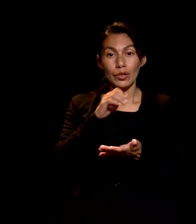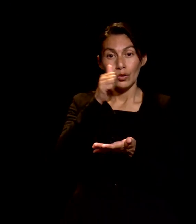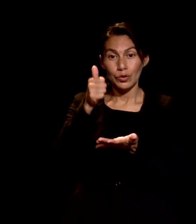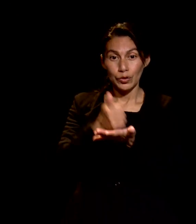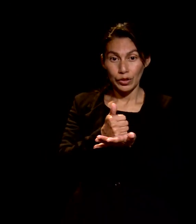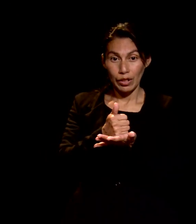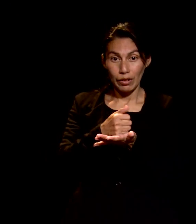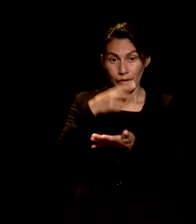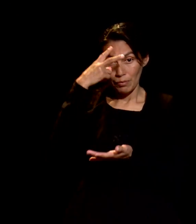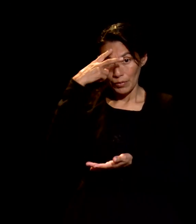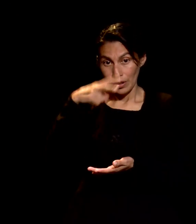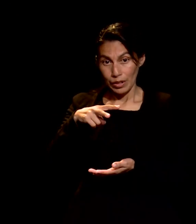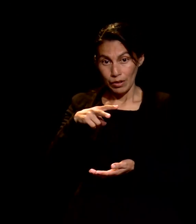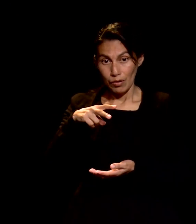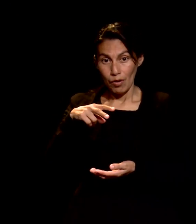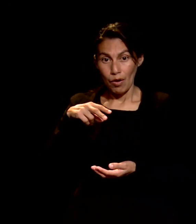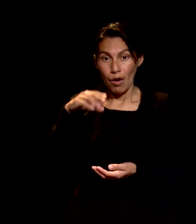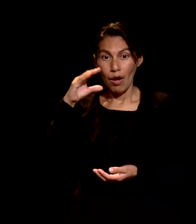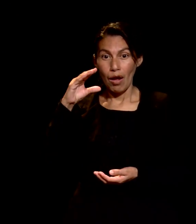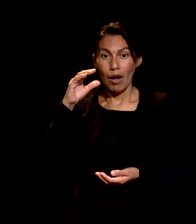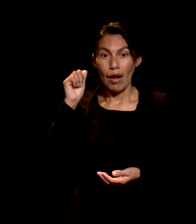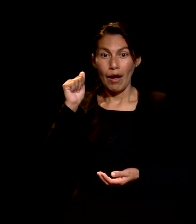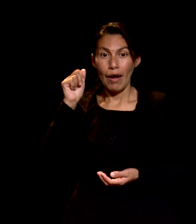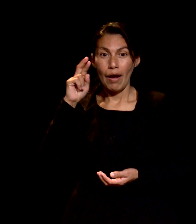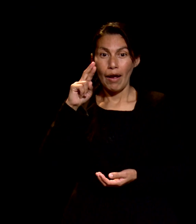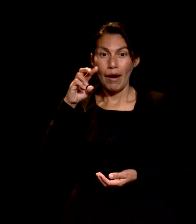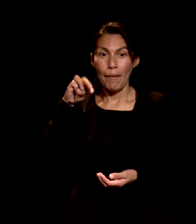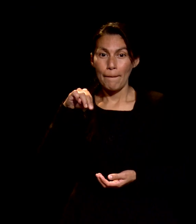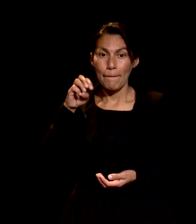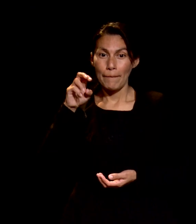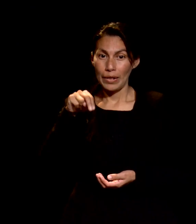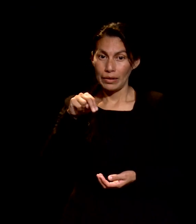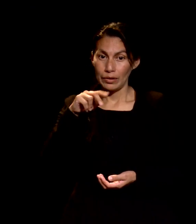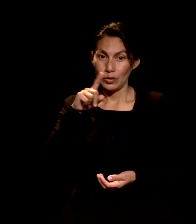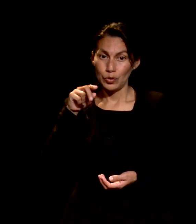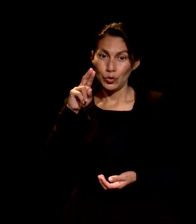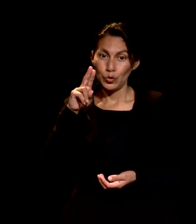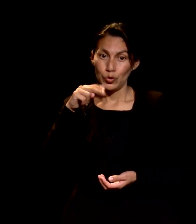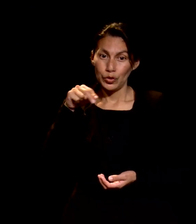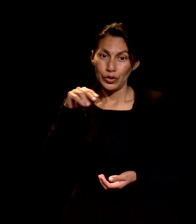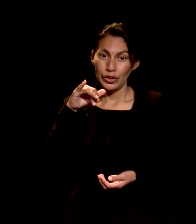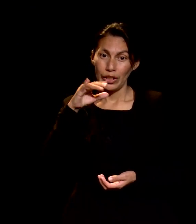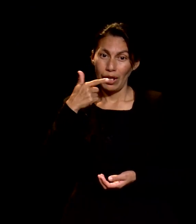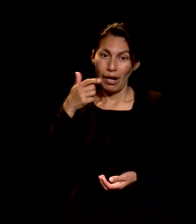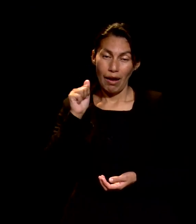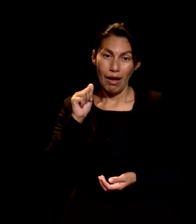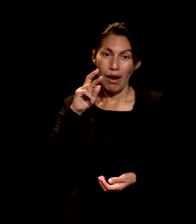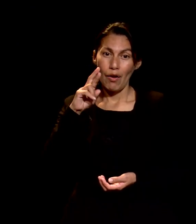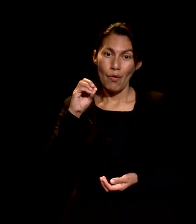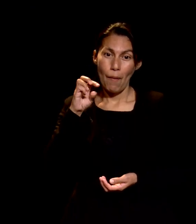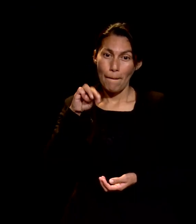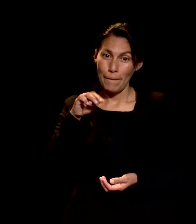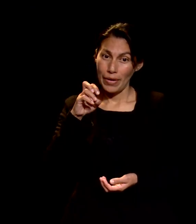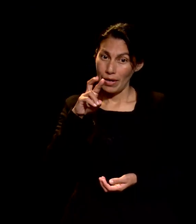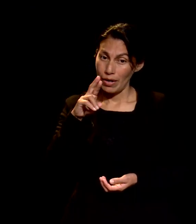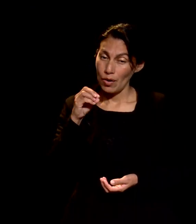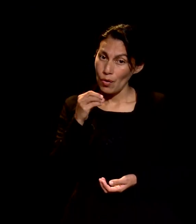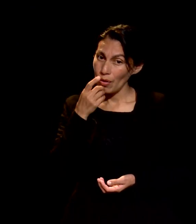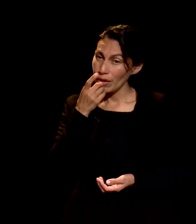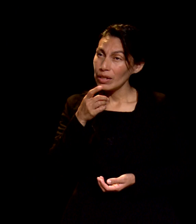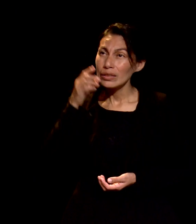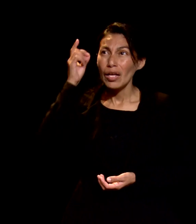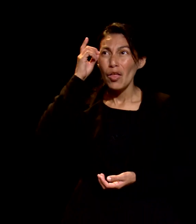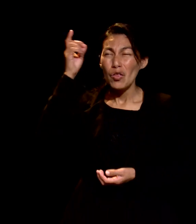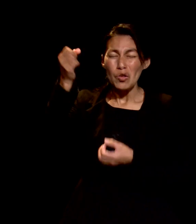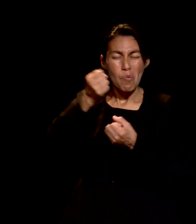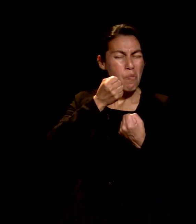la Ciudad de México Carmen Sonia Romero Y nos dice que agradece a Dios porque